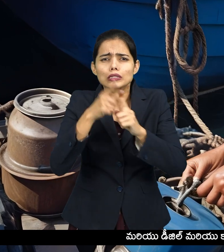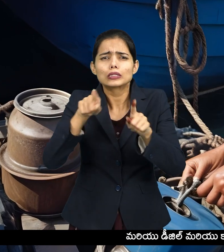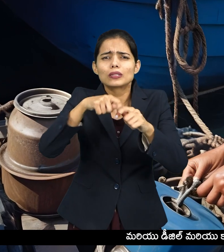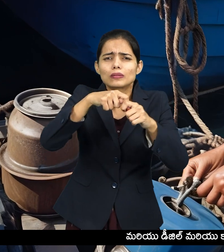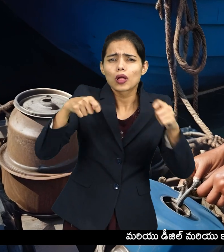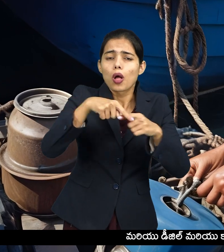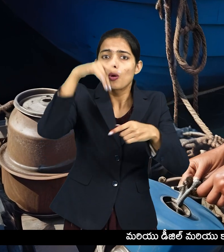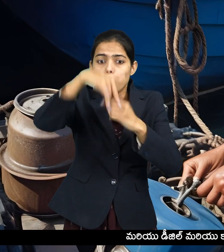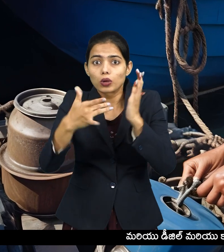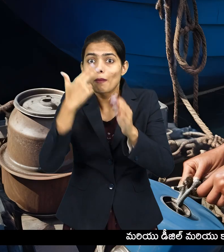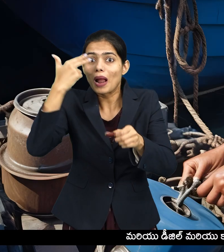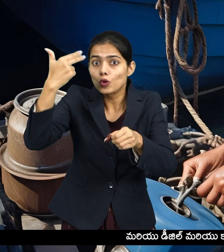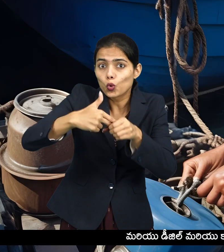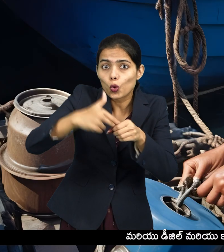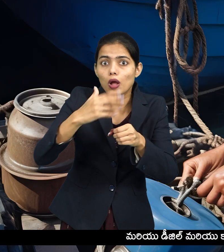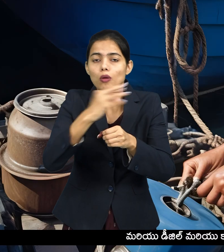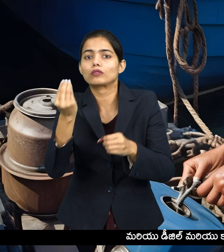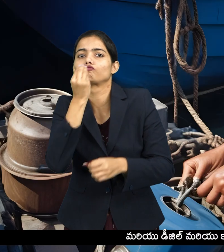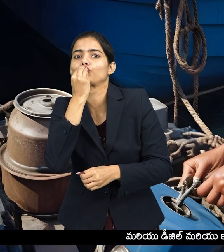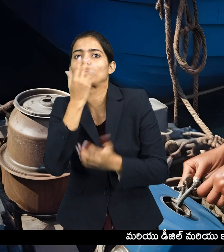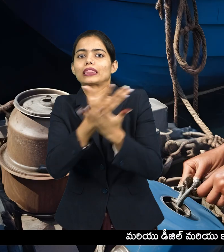కావలసినంత ఆహారాన్ని నిల్వ చేశాడు.